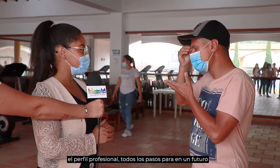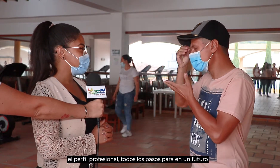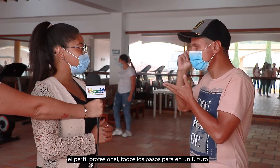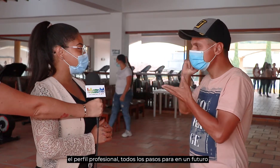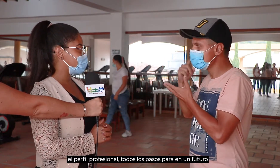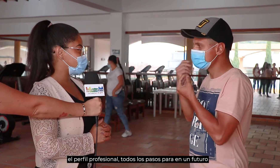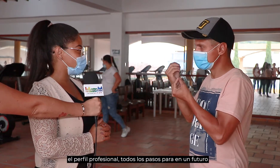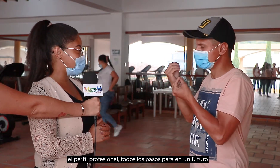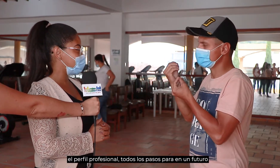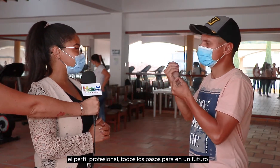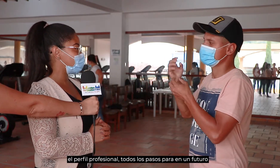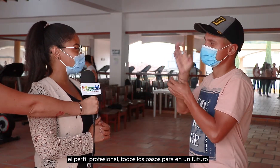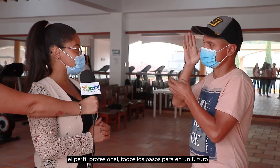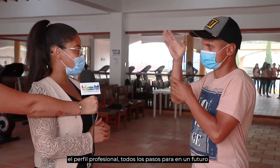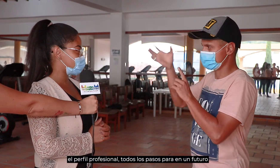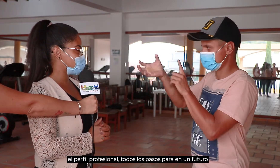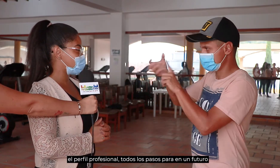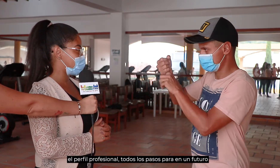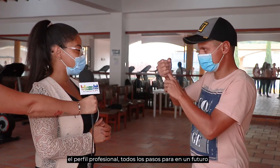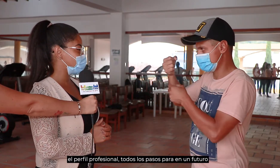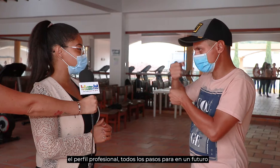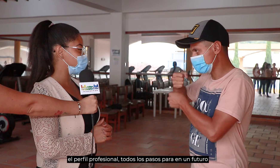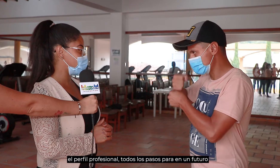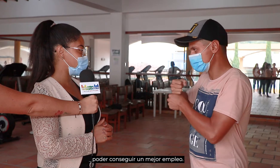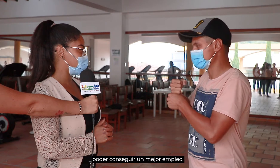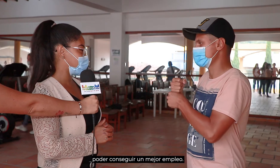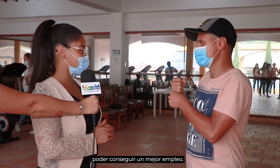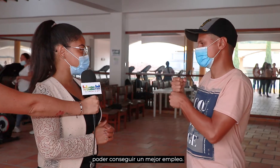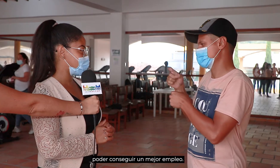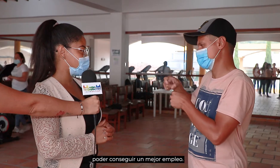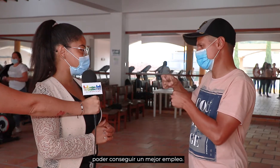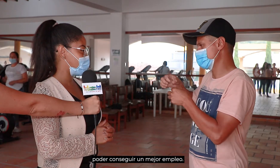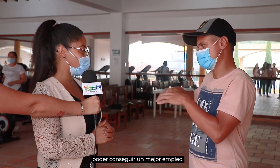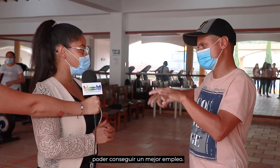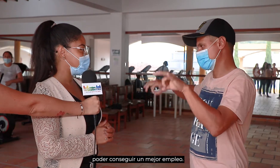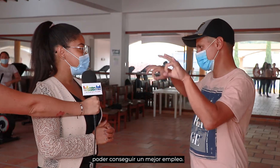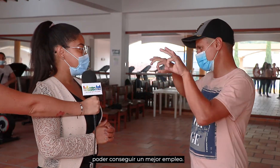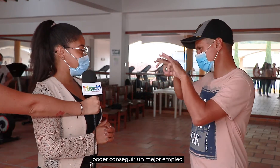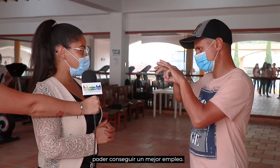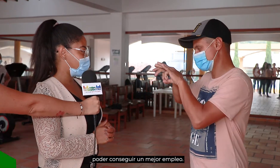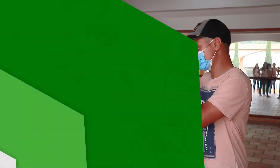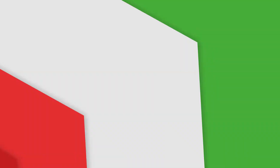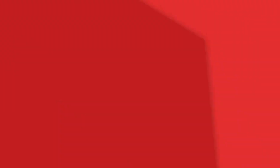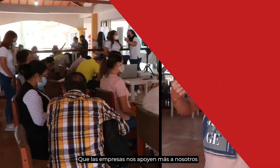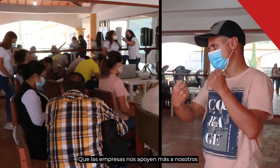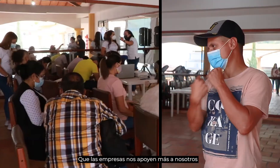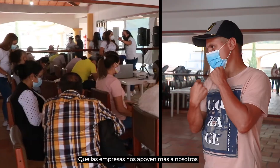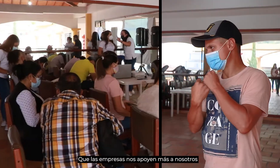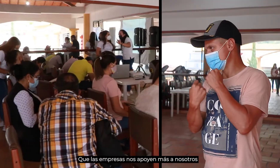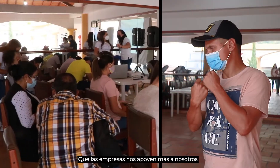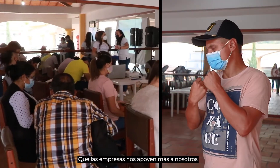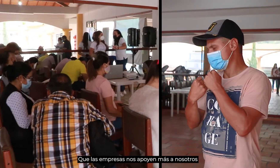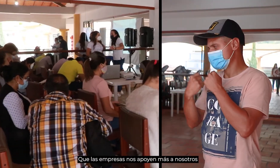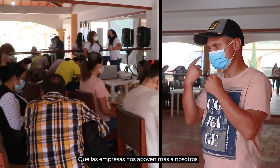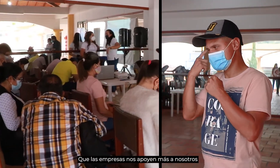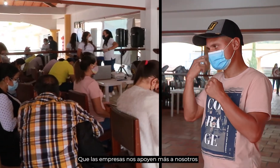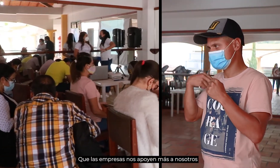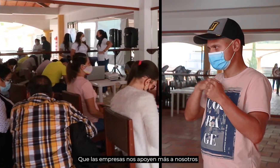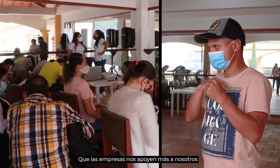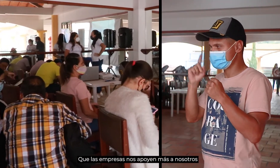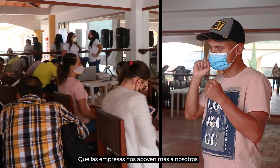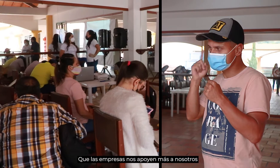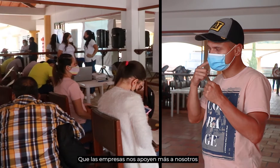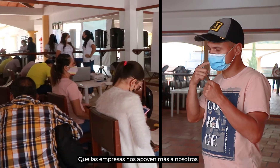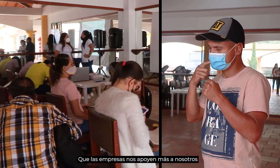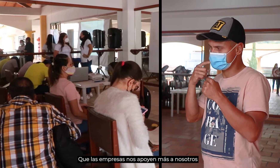perfil profesional, todos los pasos para en un futuro poder conseguir un mejor empleo. Que las empresas nos